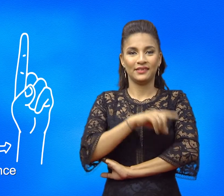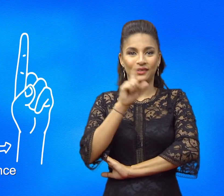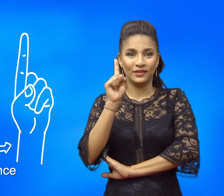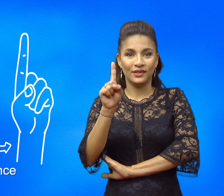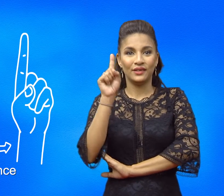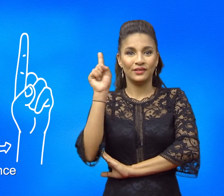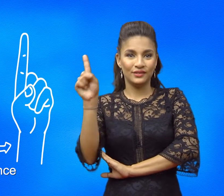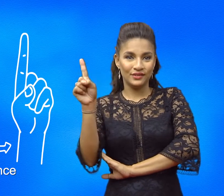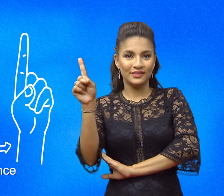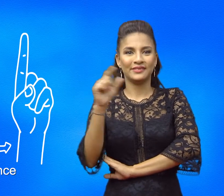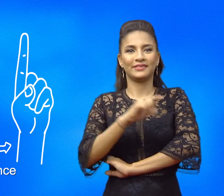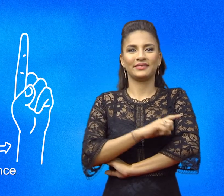11